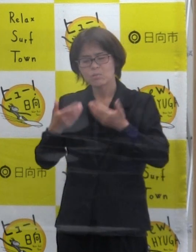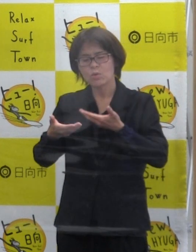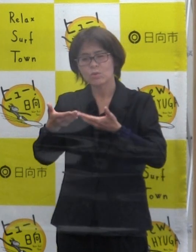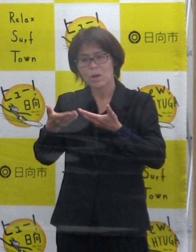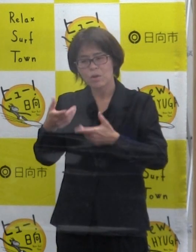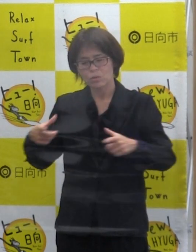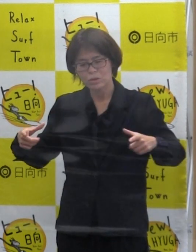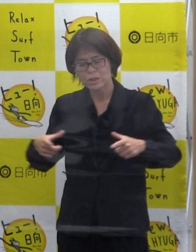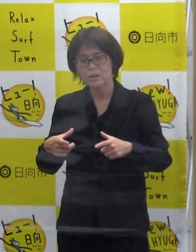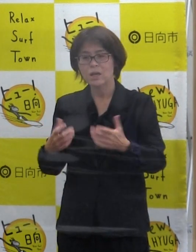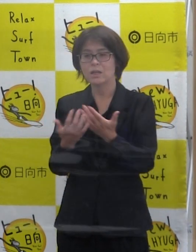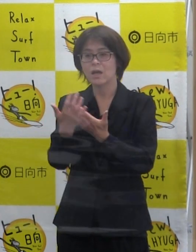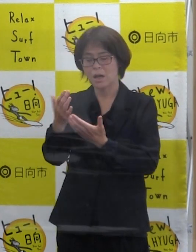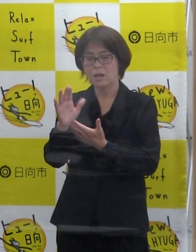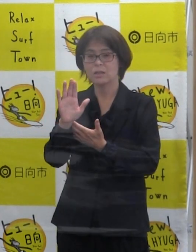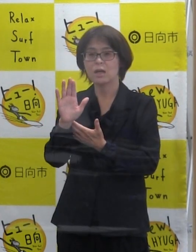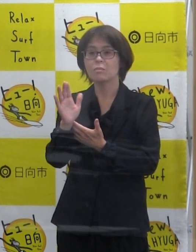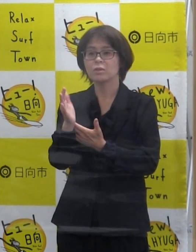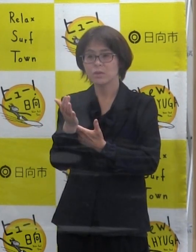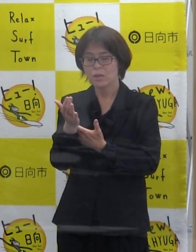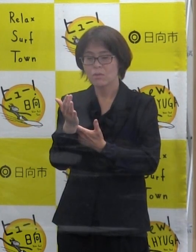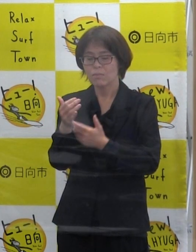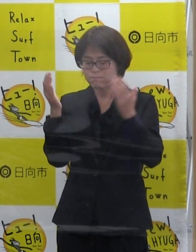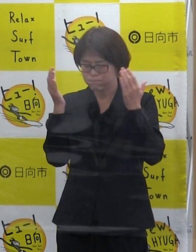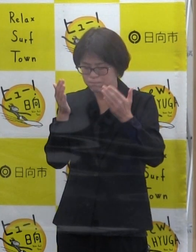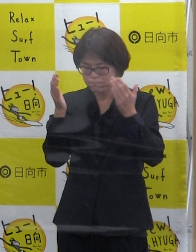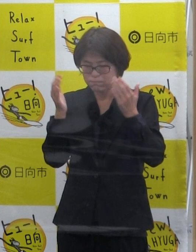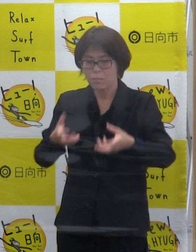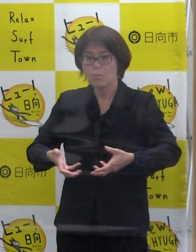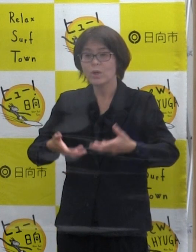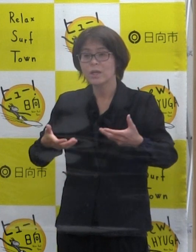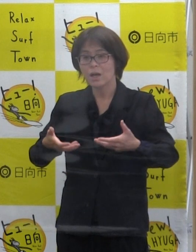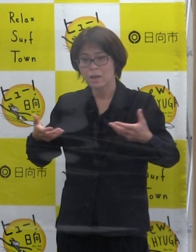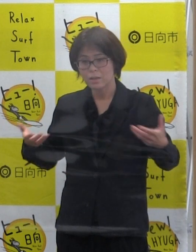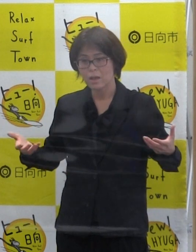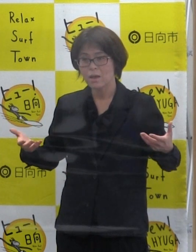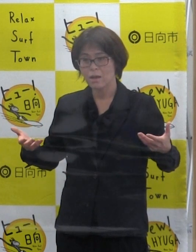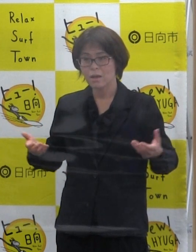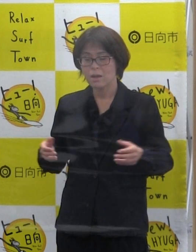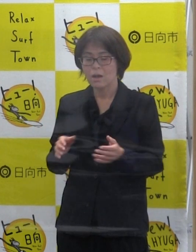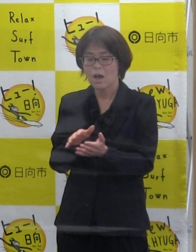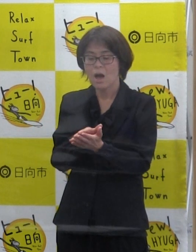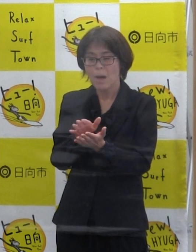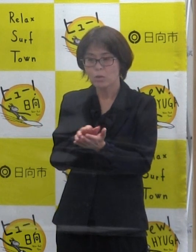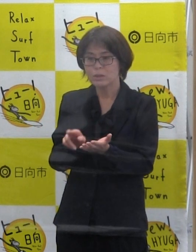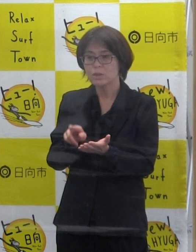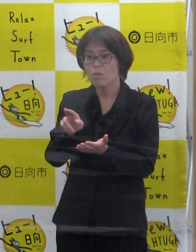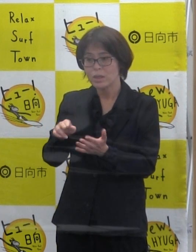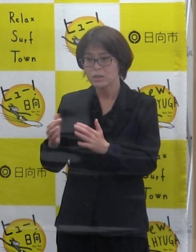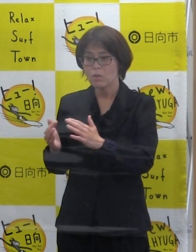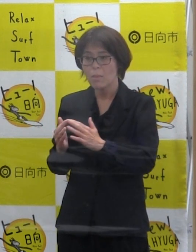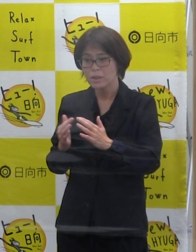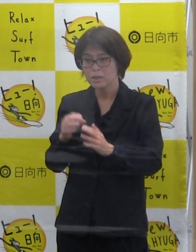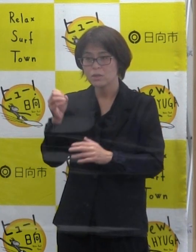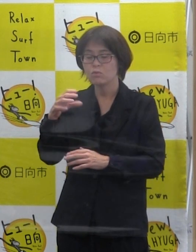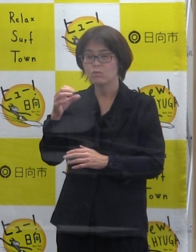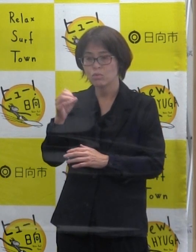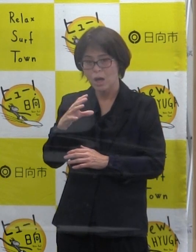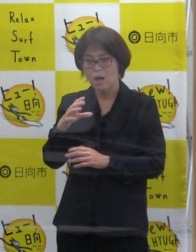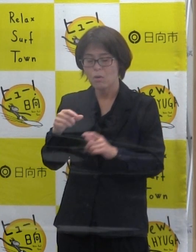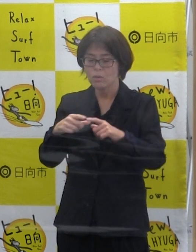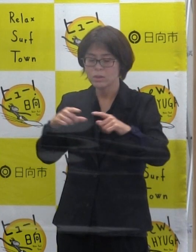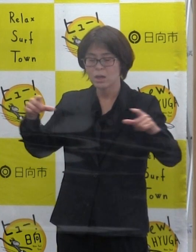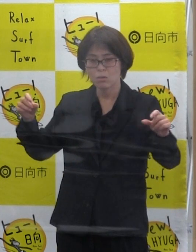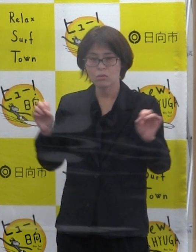縮小しての大会となりますが、精一杯盛り上げてはまぐり鯉師の町日向を全国